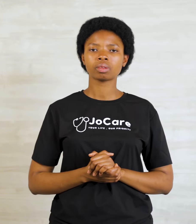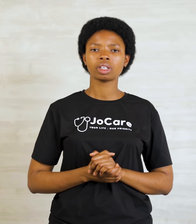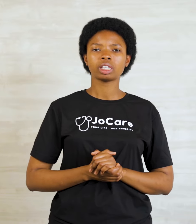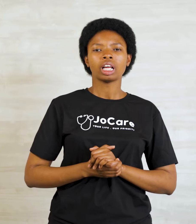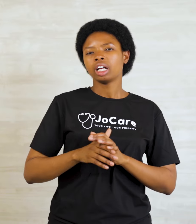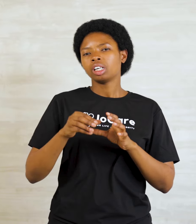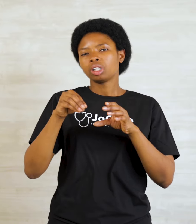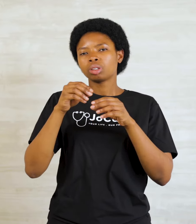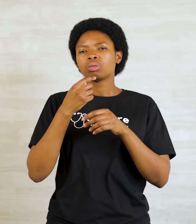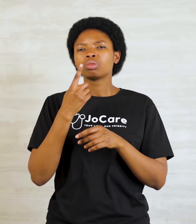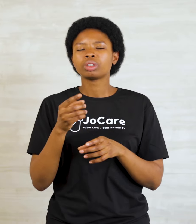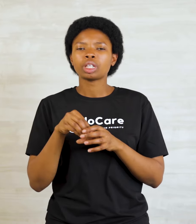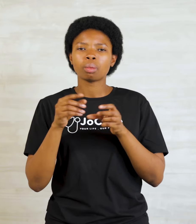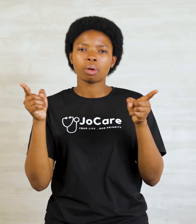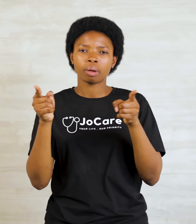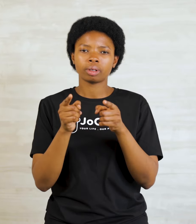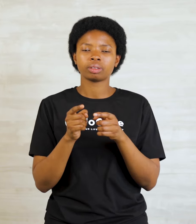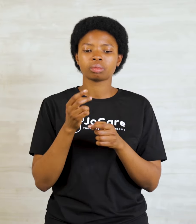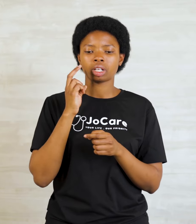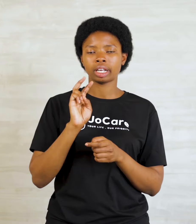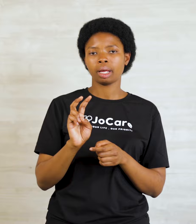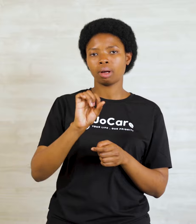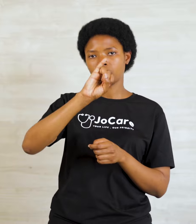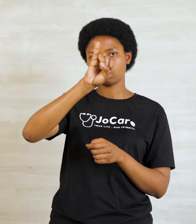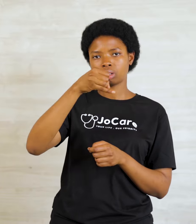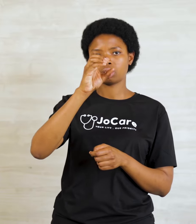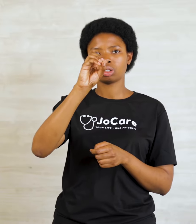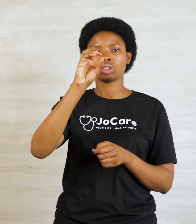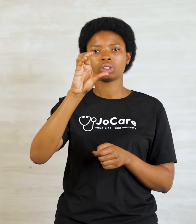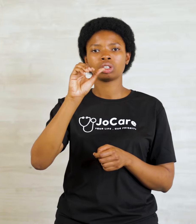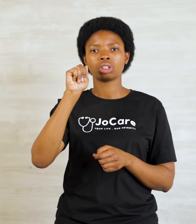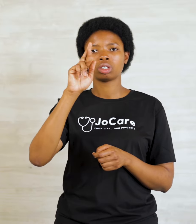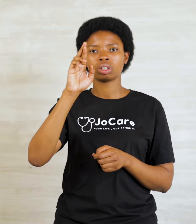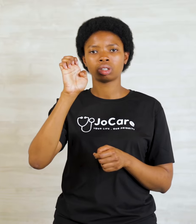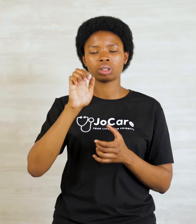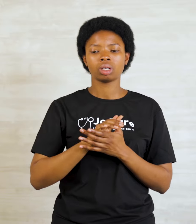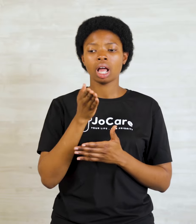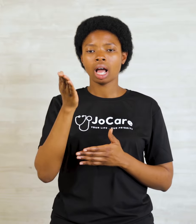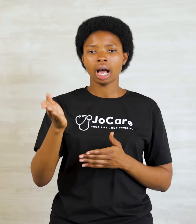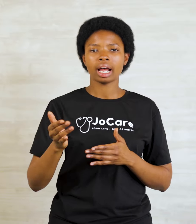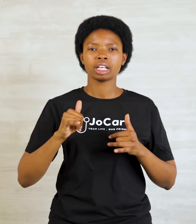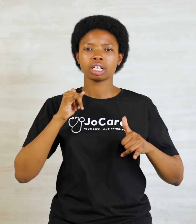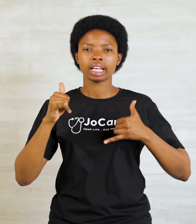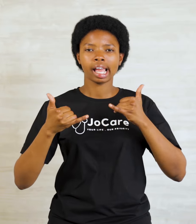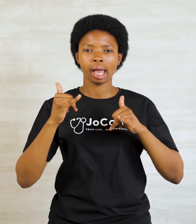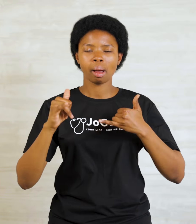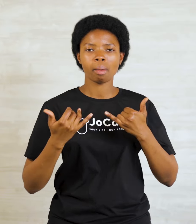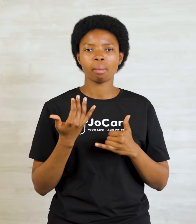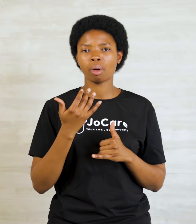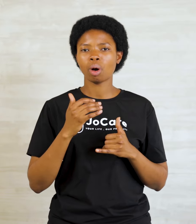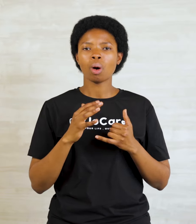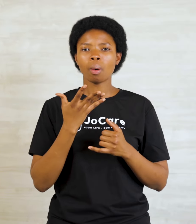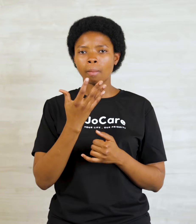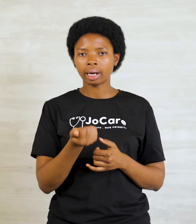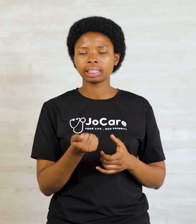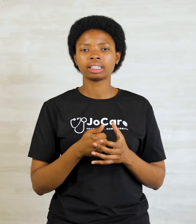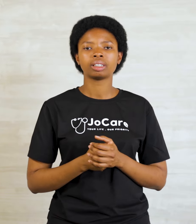Tutagiye kure, reba joke, sibyo? Hari amagemu bagira afasha abantu